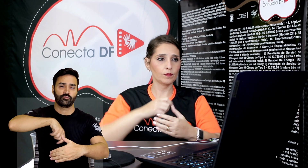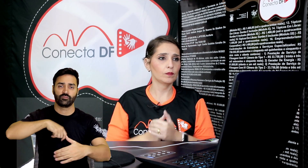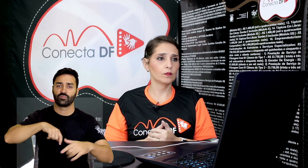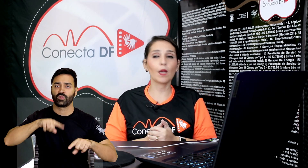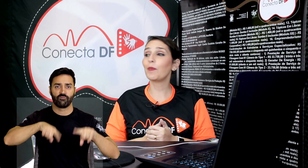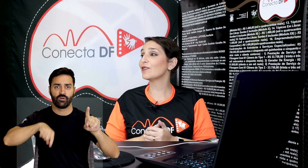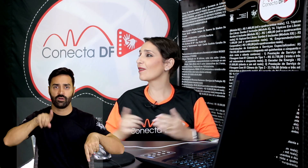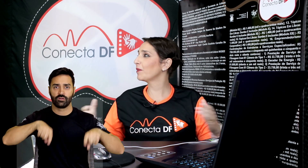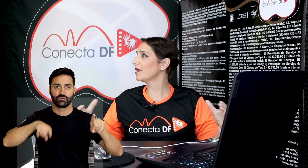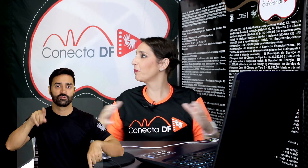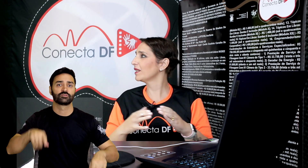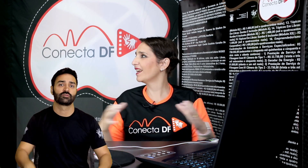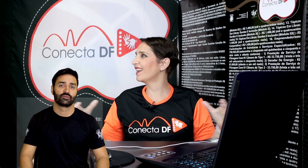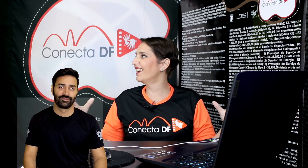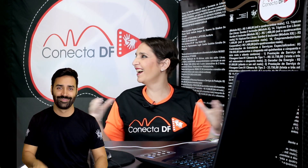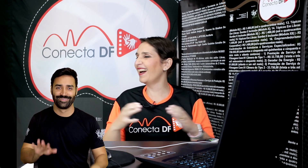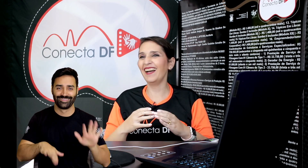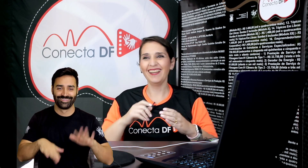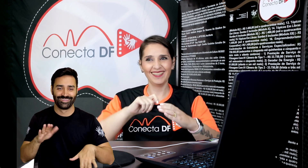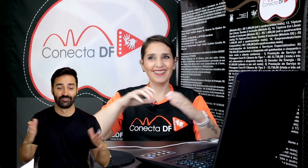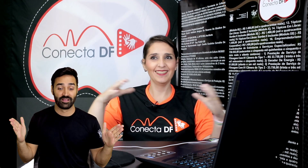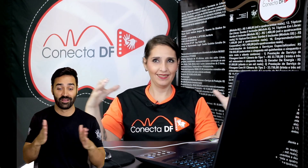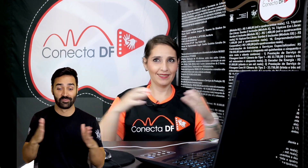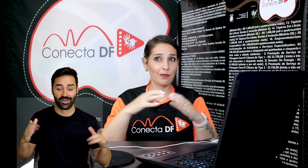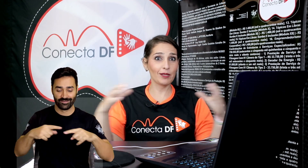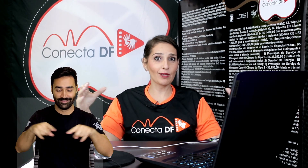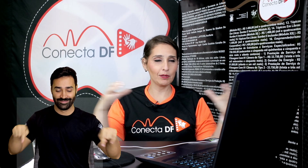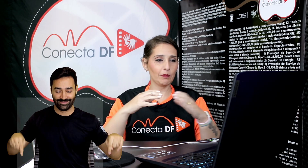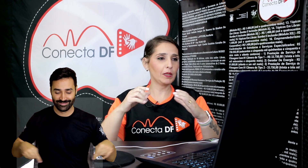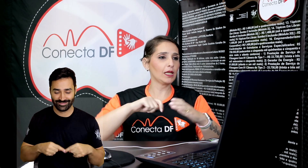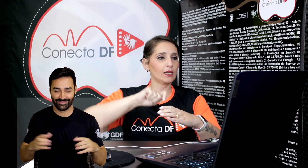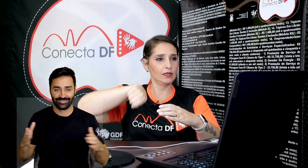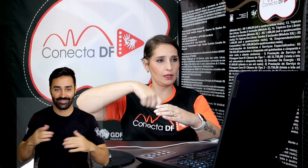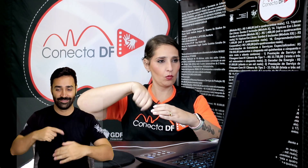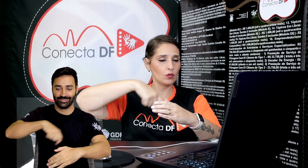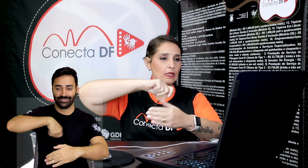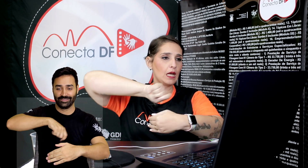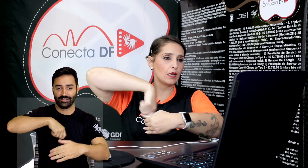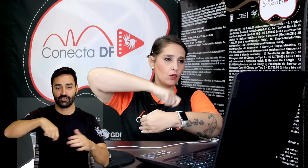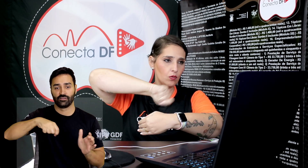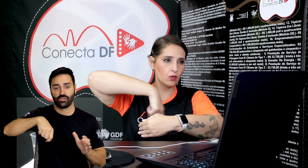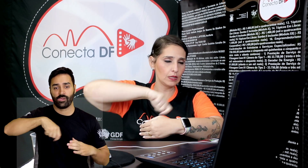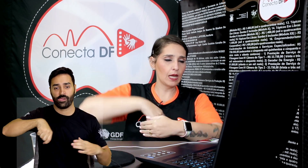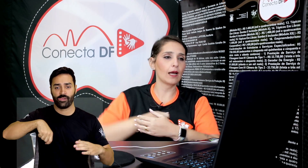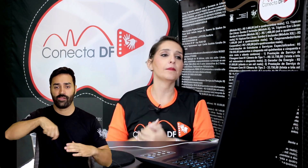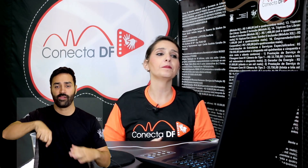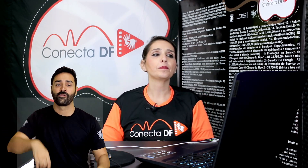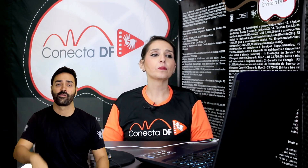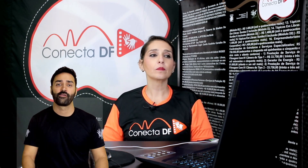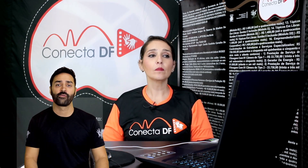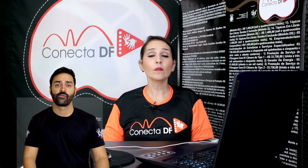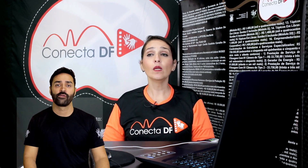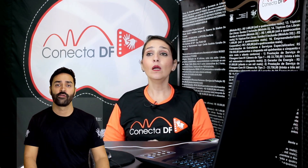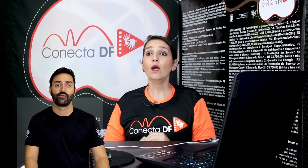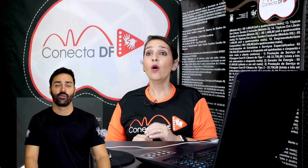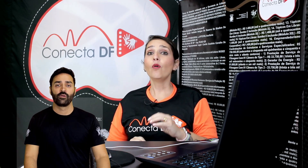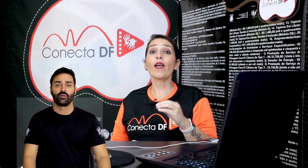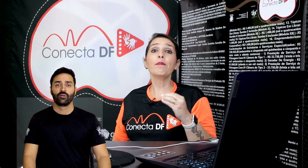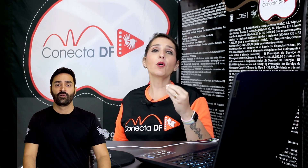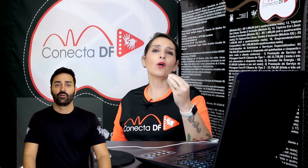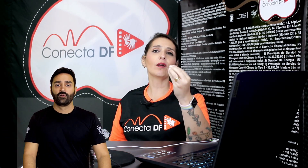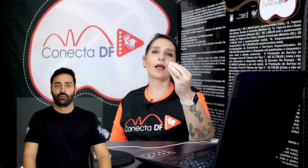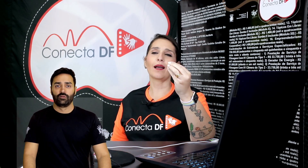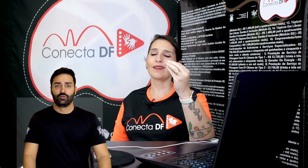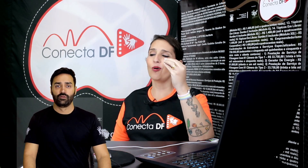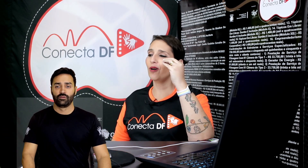variação. Depende do tamanho da panela. Depende do tamanho da panela. Então, cozinhar ou cozinhar. O